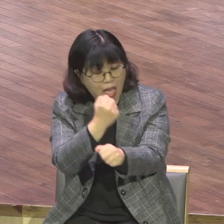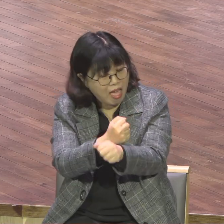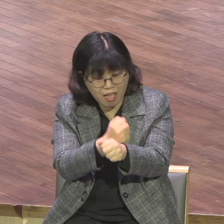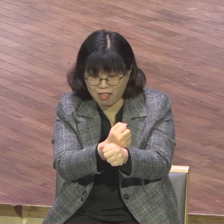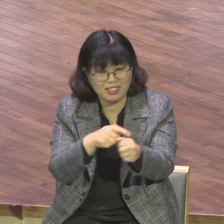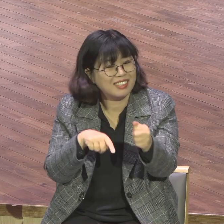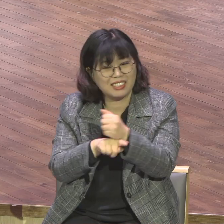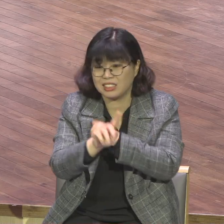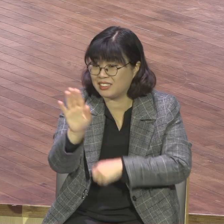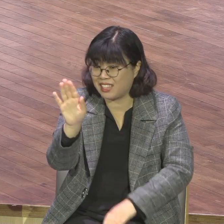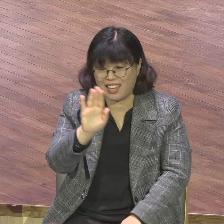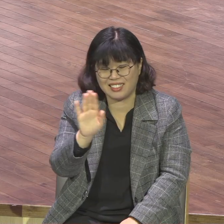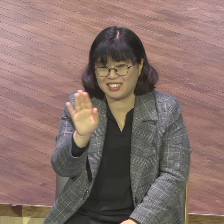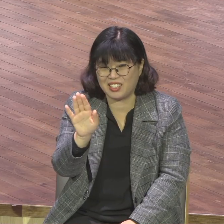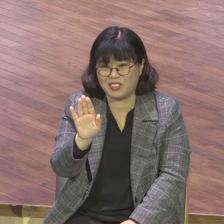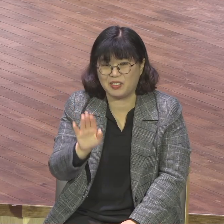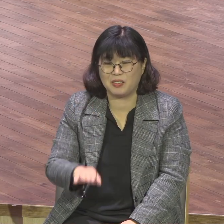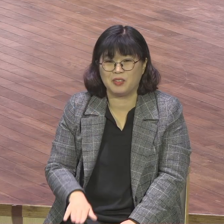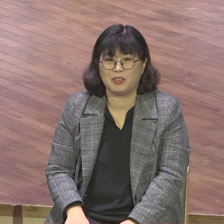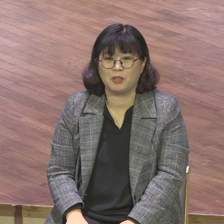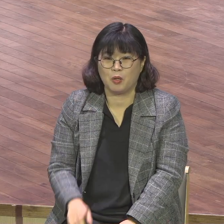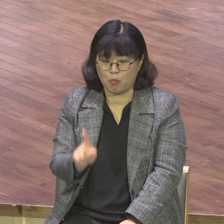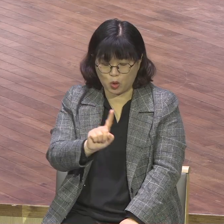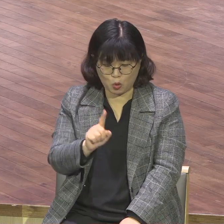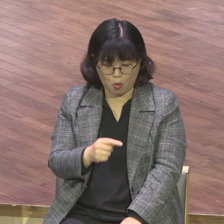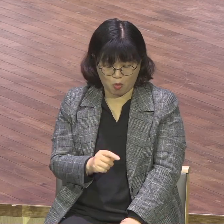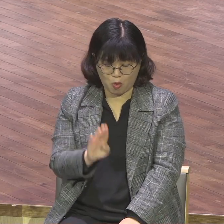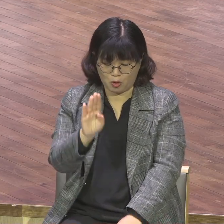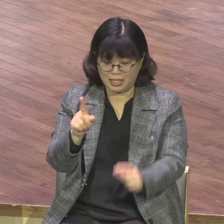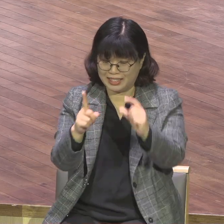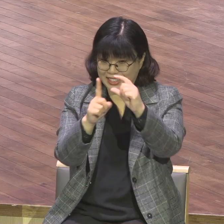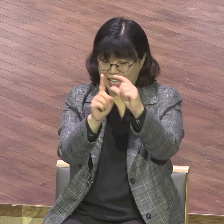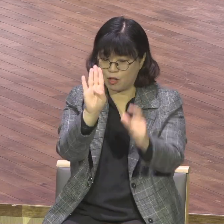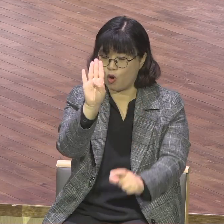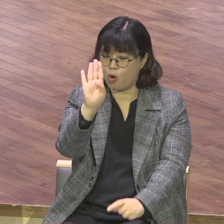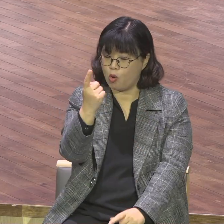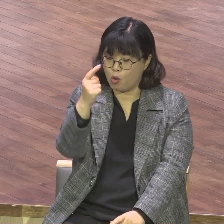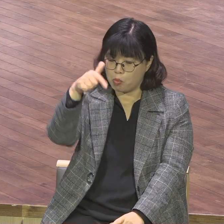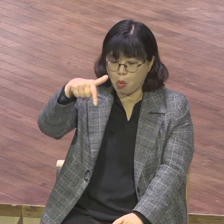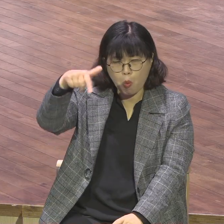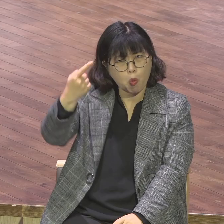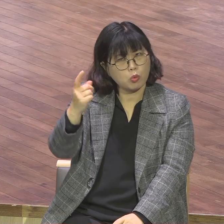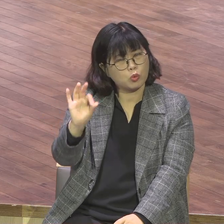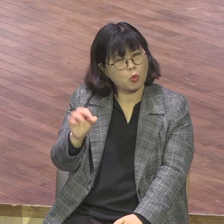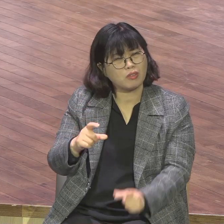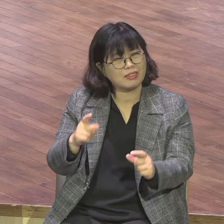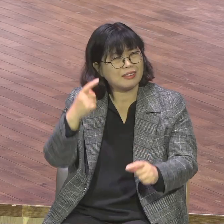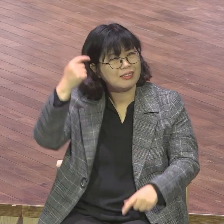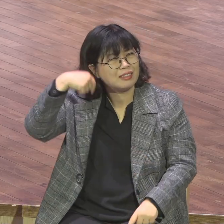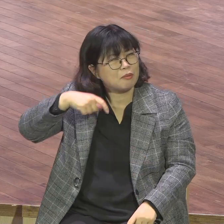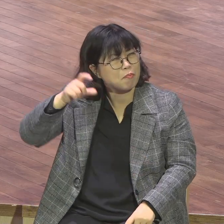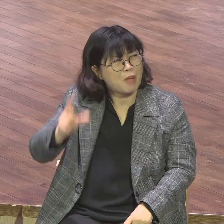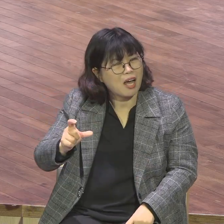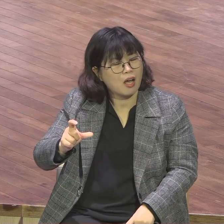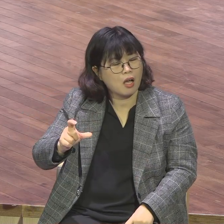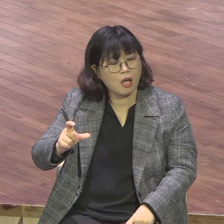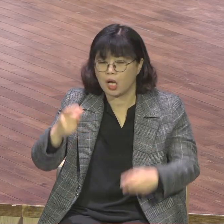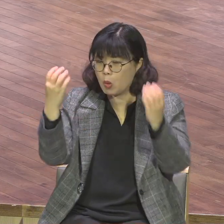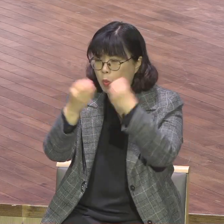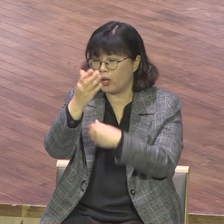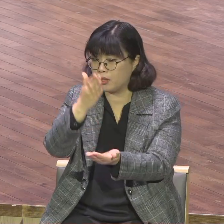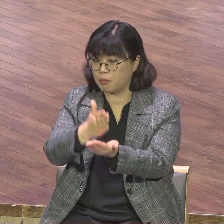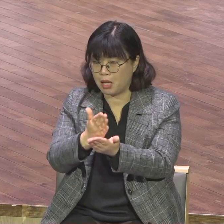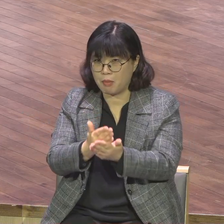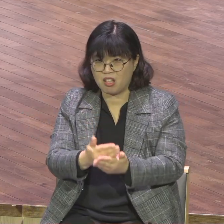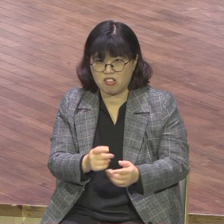그리고 복종도 우리가 흔히 생각하는 노예적 복종, 그 굴종을 말하는 게 아니에요. 사도 바울은